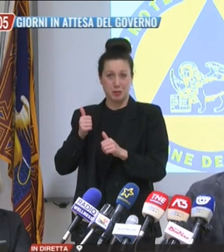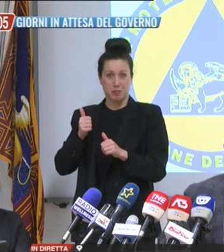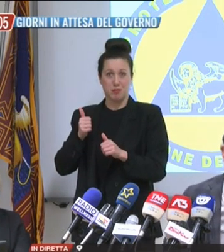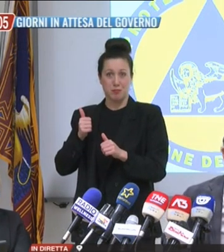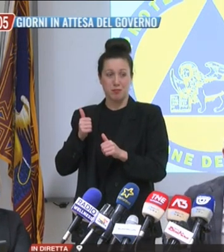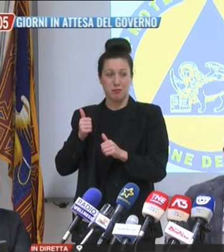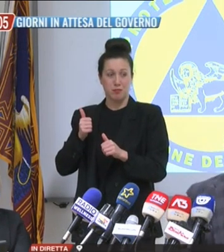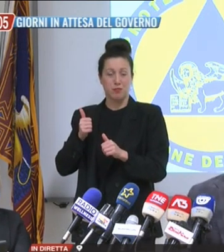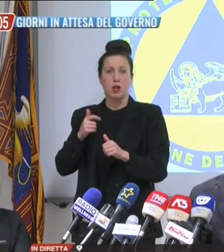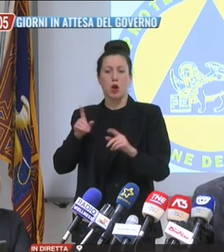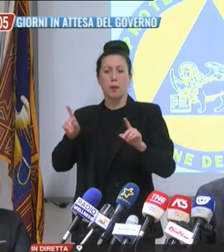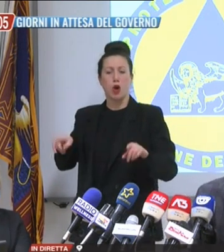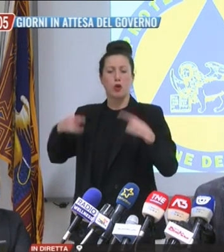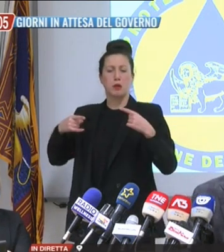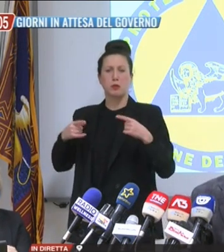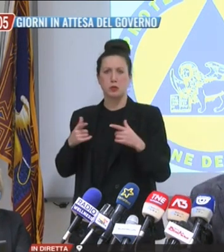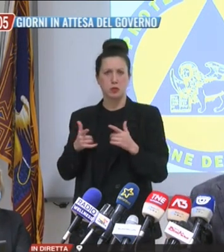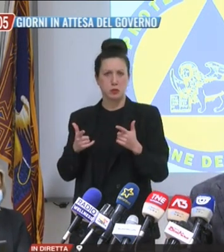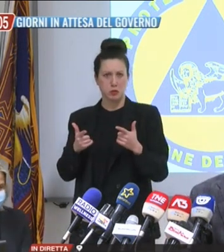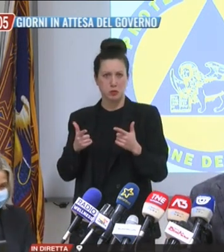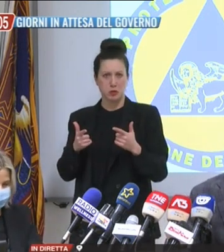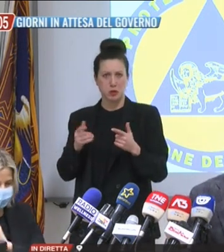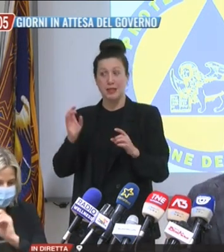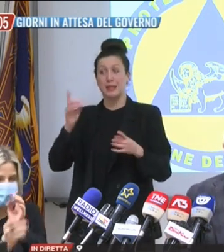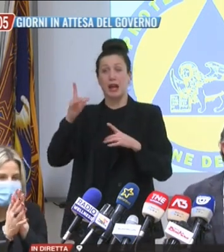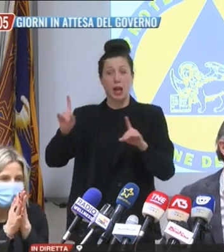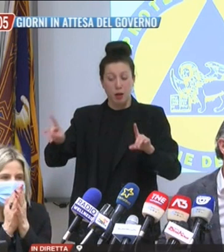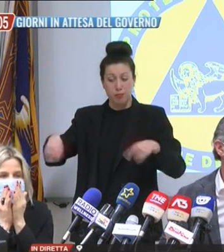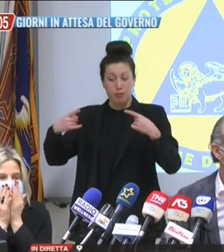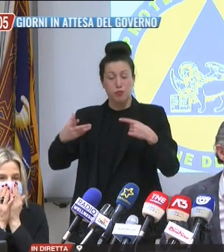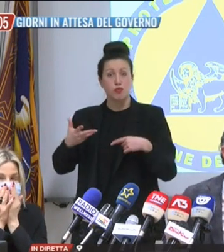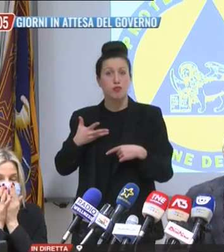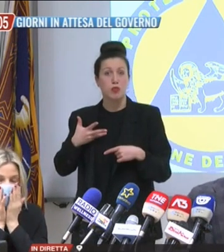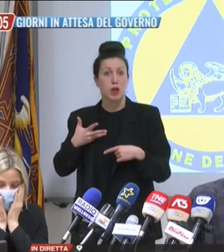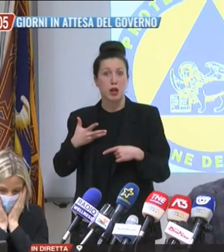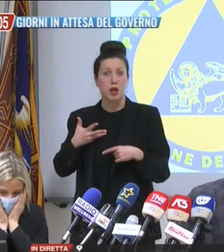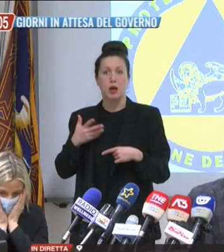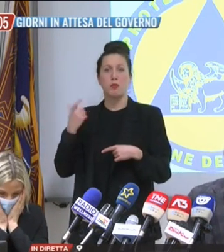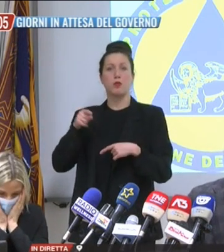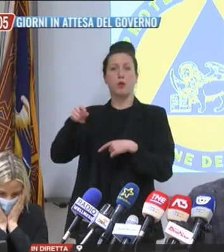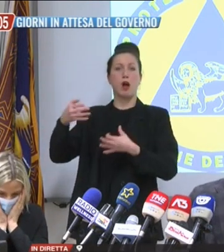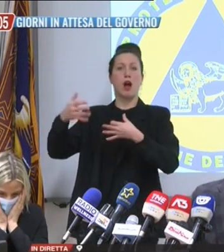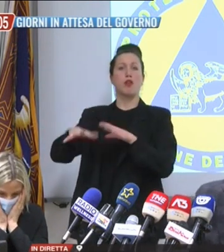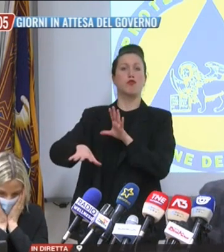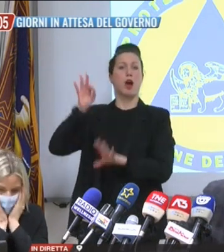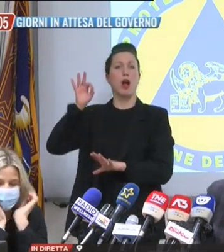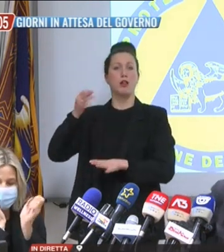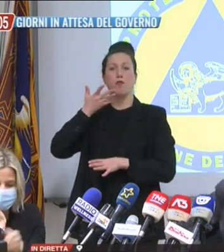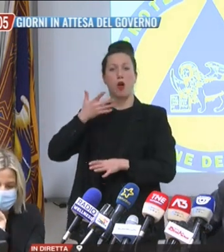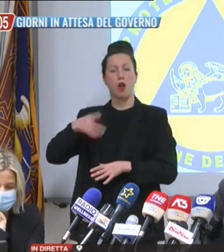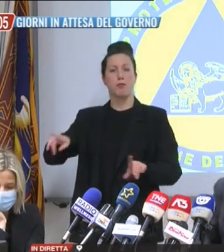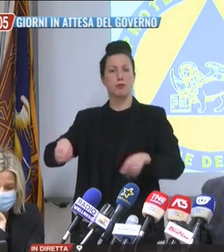se nascesse una contrapposizione è perché lui decide di andare in contrapposizione. Cioè, ricordo che Renzi disse ai cittadini di non andare a